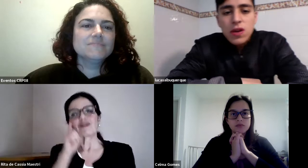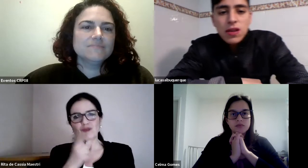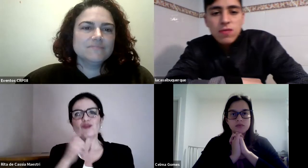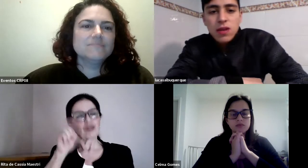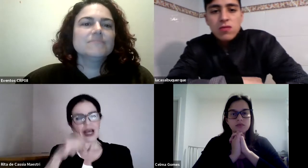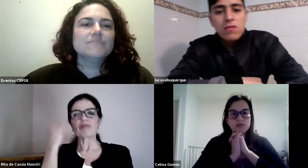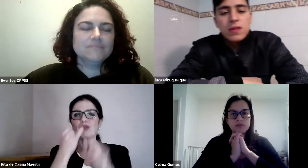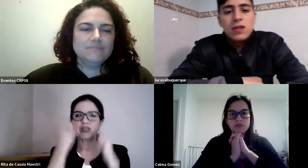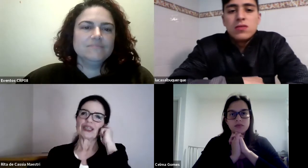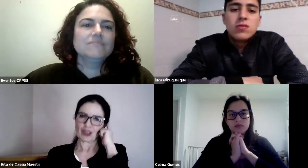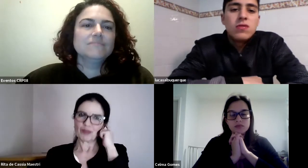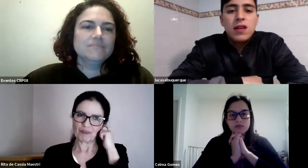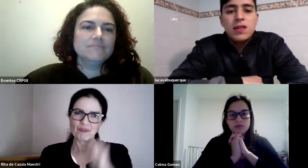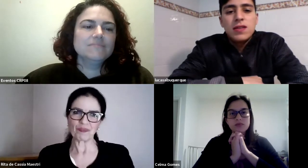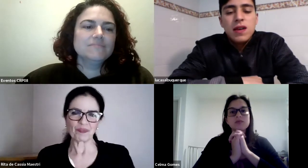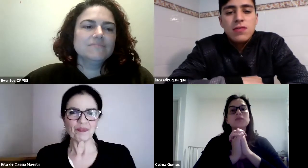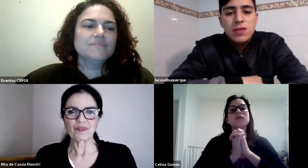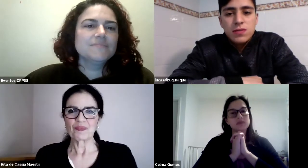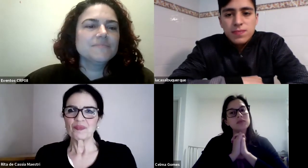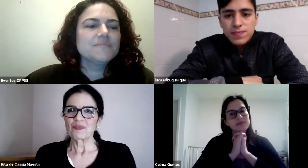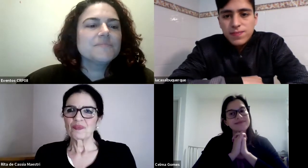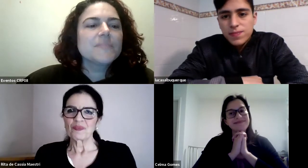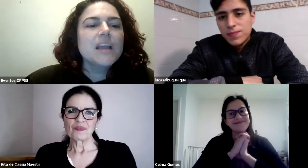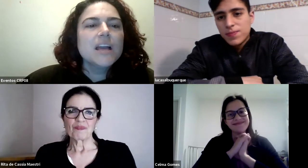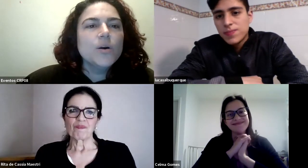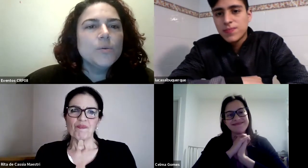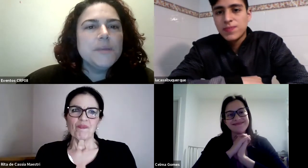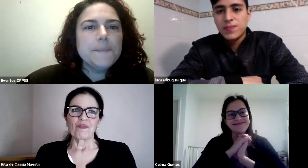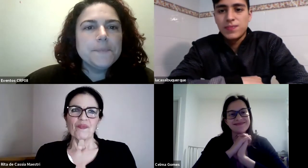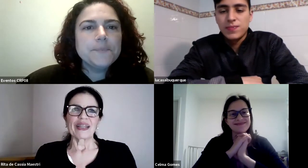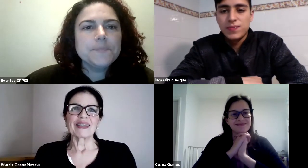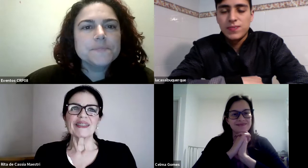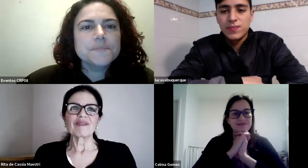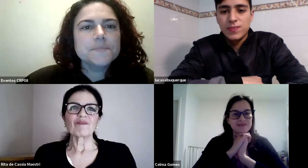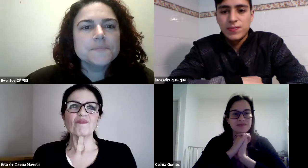um atendimento com o paciente surdo, é necessário isso. Rubia?